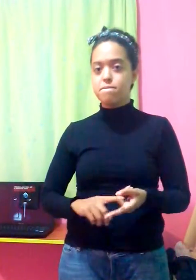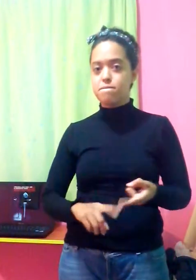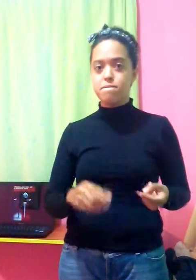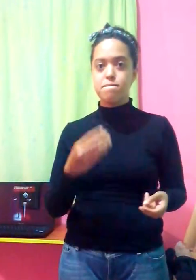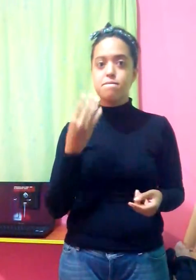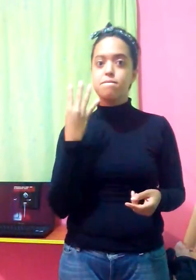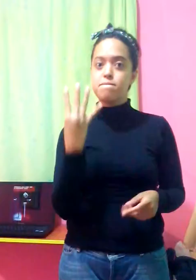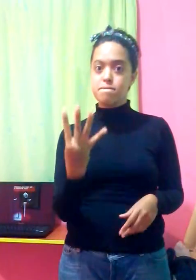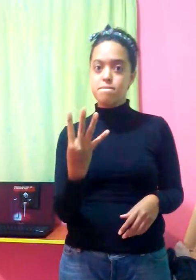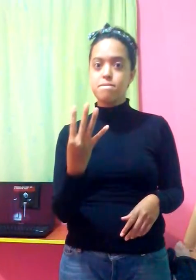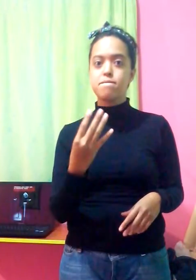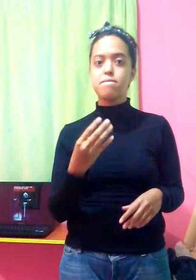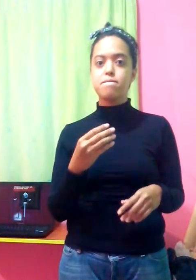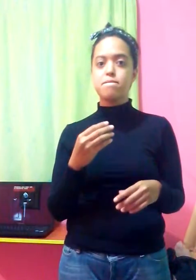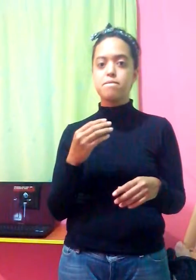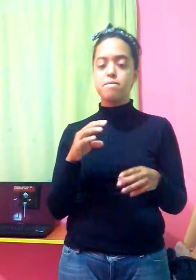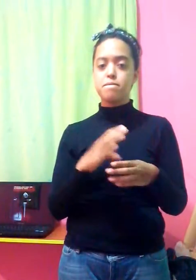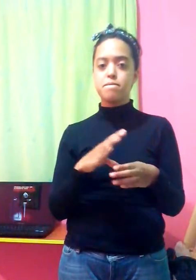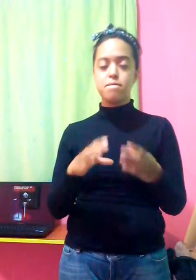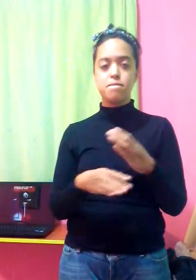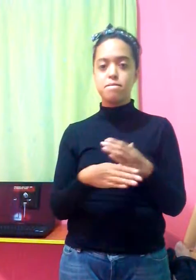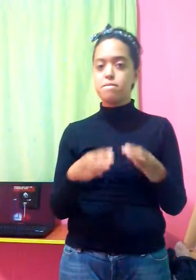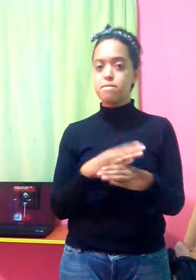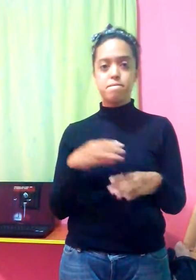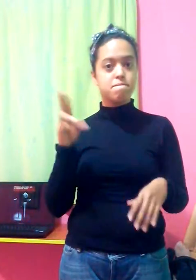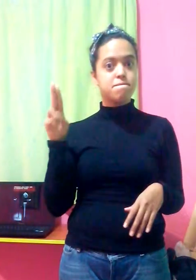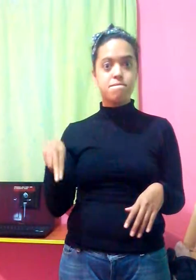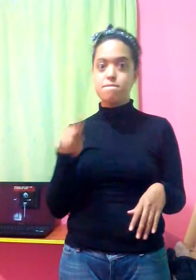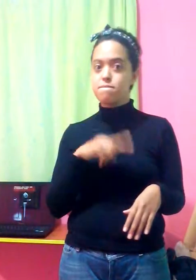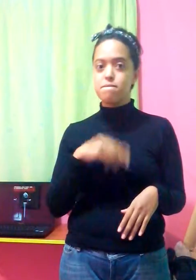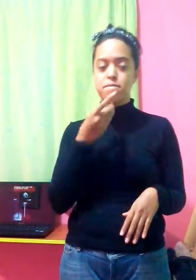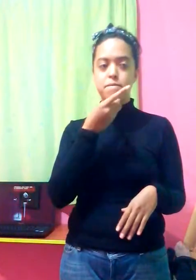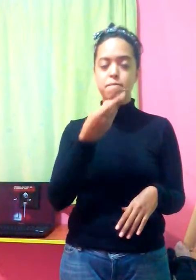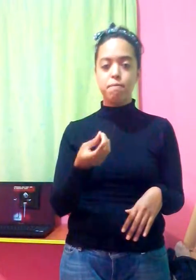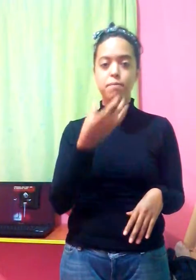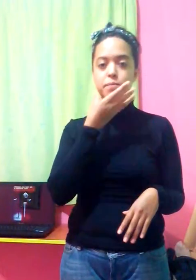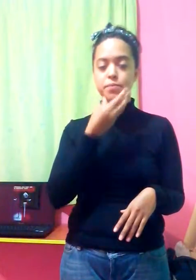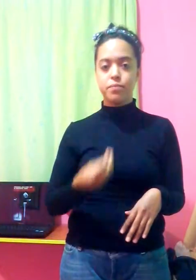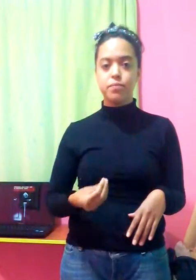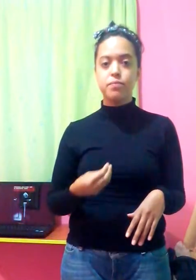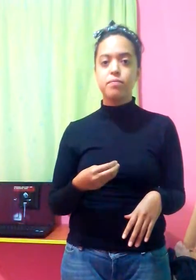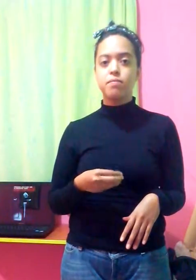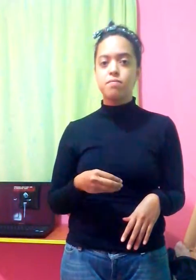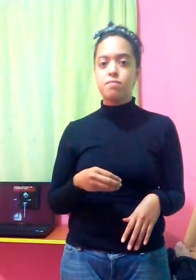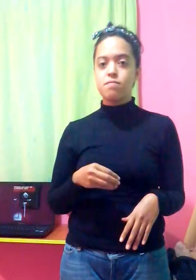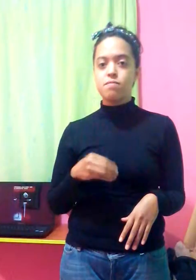frases que nunca hay que decirle a ese santo varón, jamás, a ese virginal hombre que está